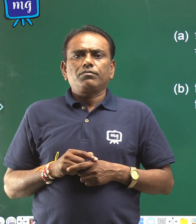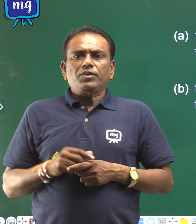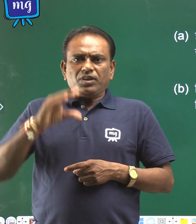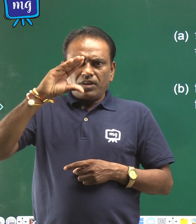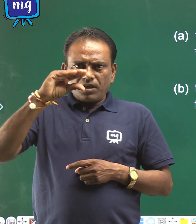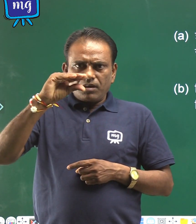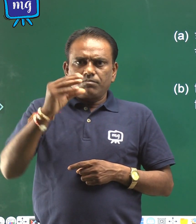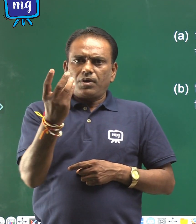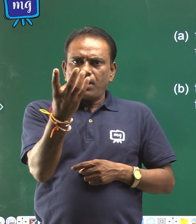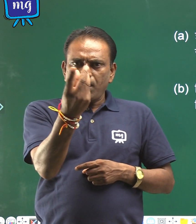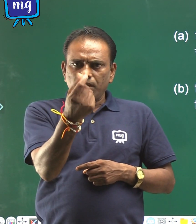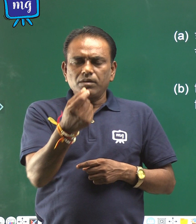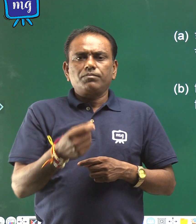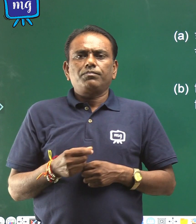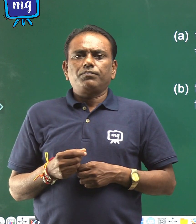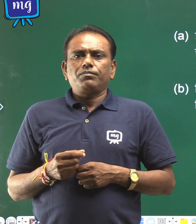कम अंक